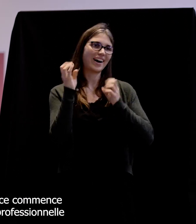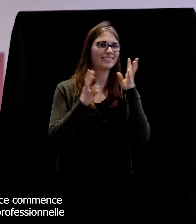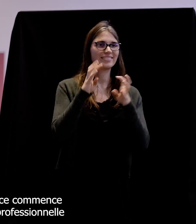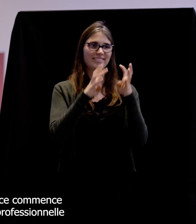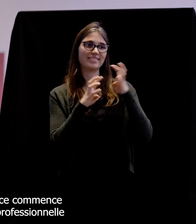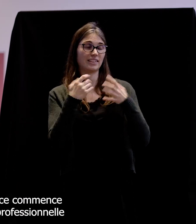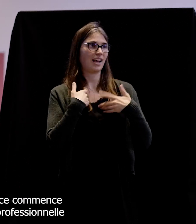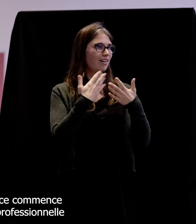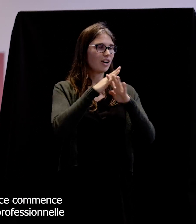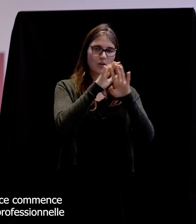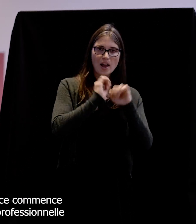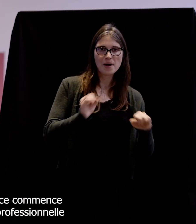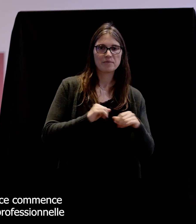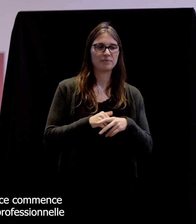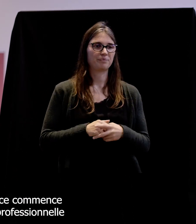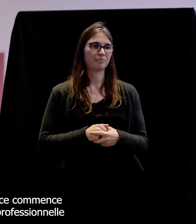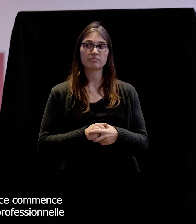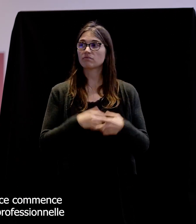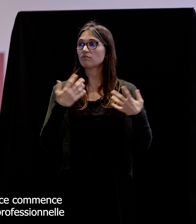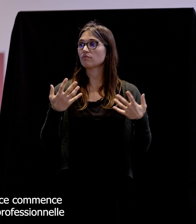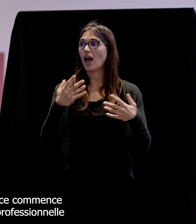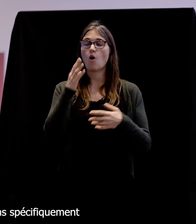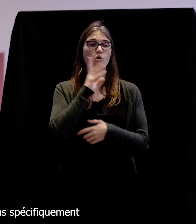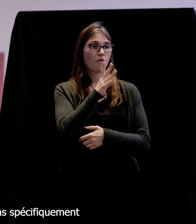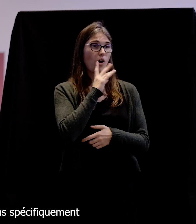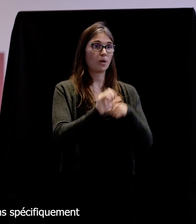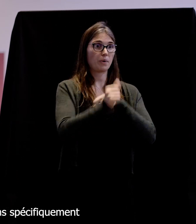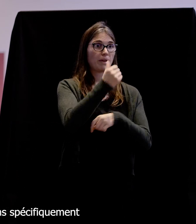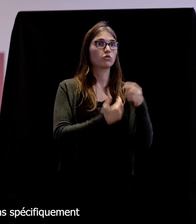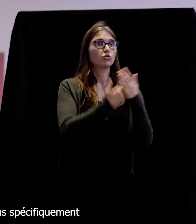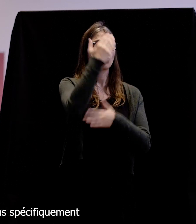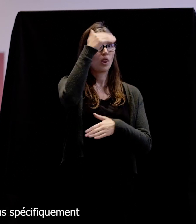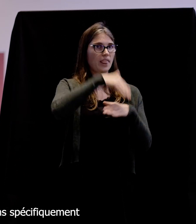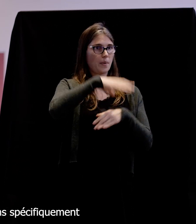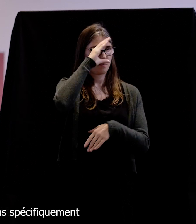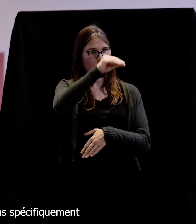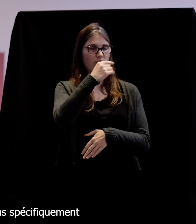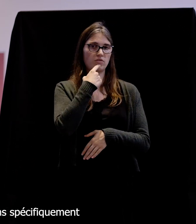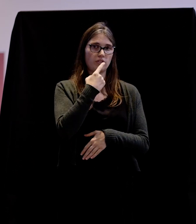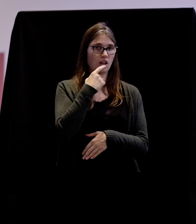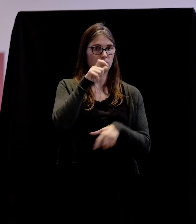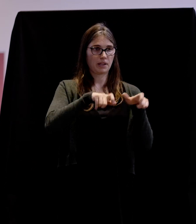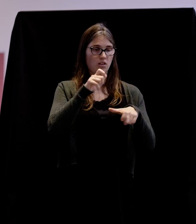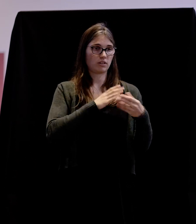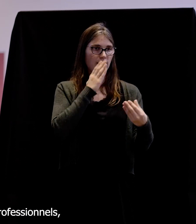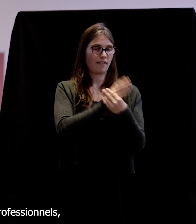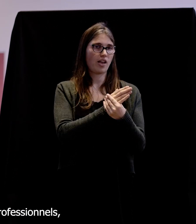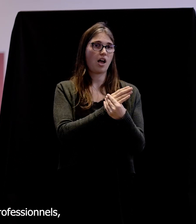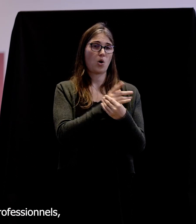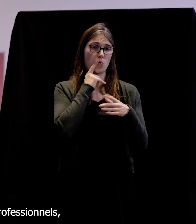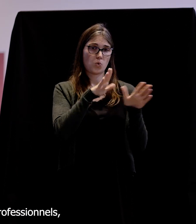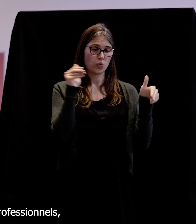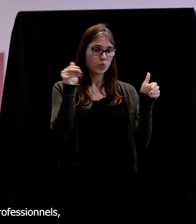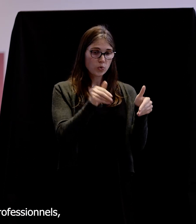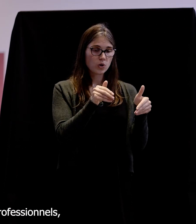Donc, la conférence commence par une journée professionnelle avec des interventions spécifiquement